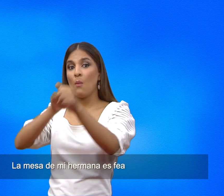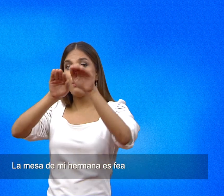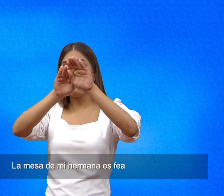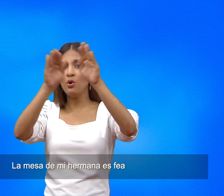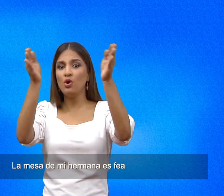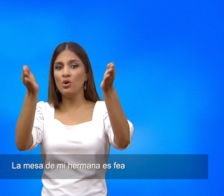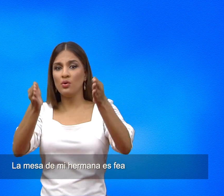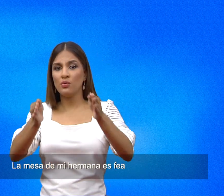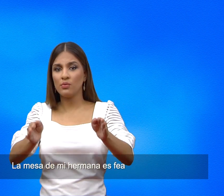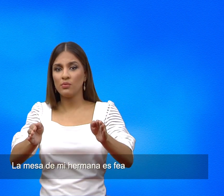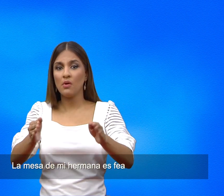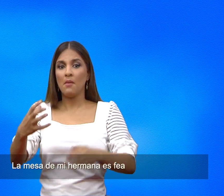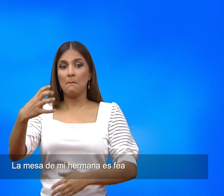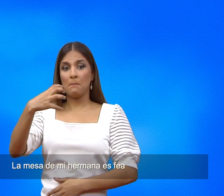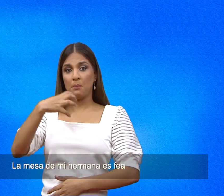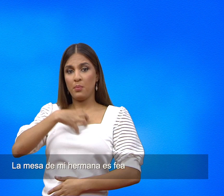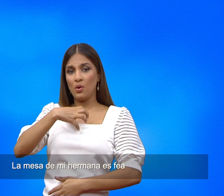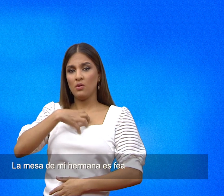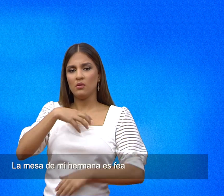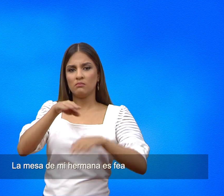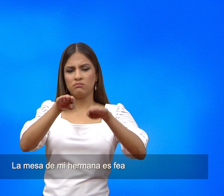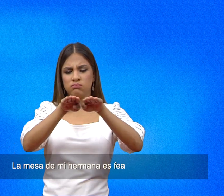la mesa de mi hermana efe